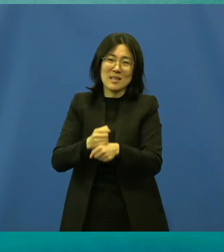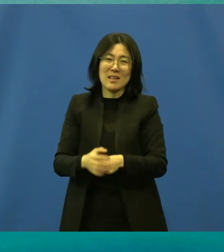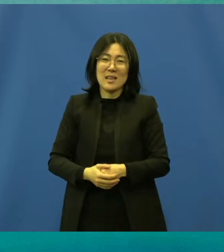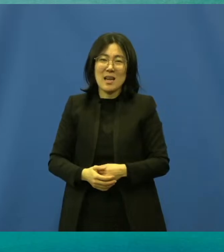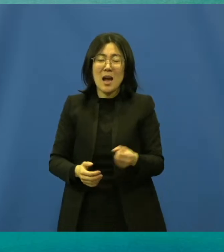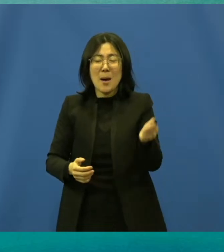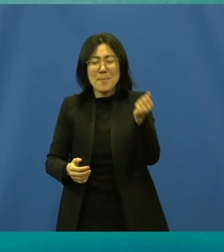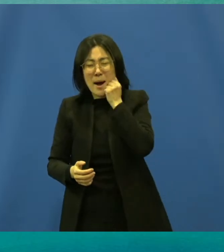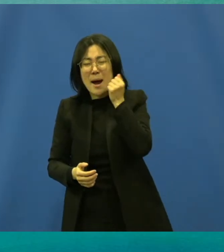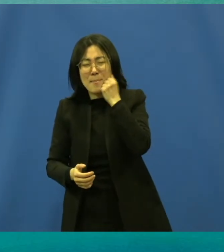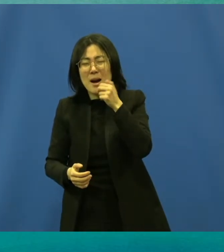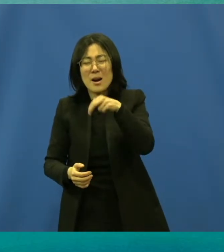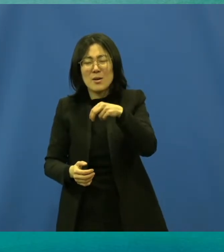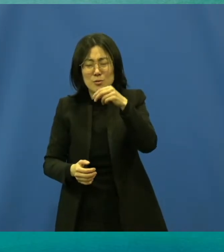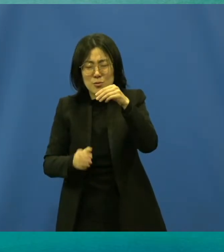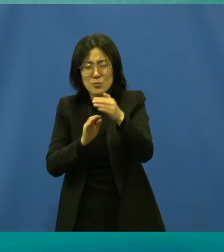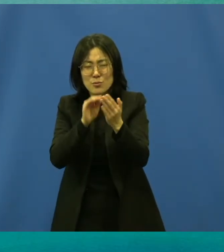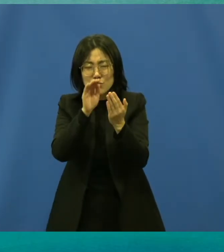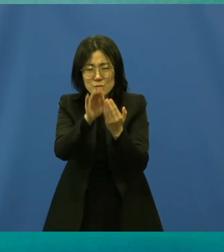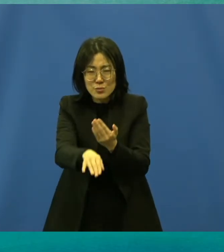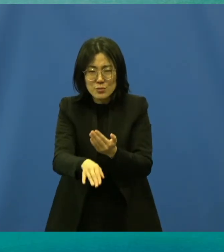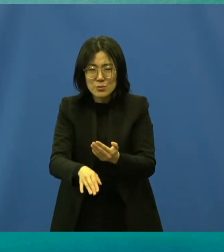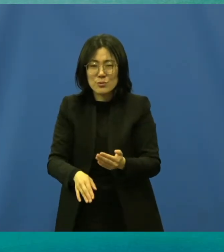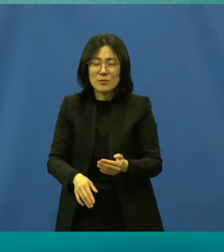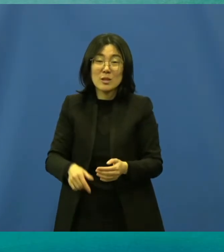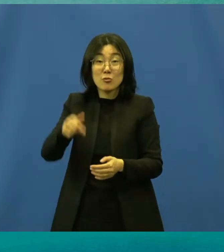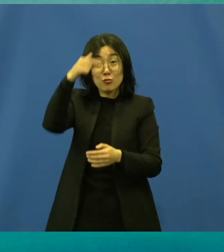돌아왔습니다. 구약의 탕자의 귀향입니다.